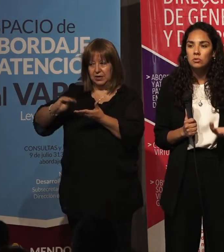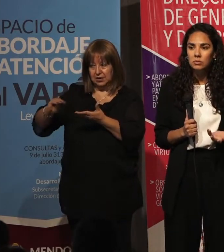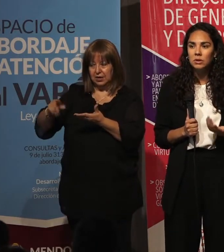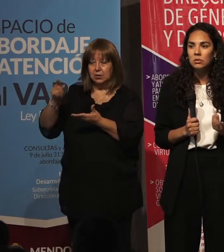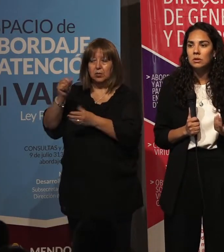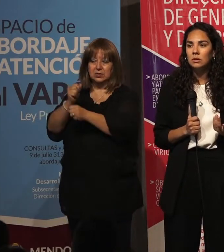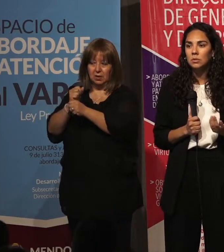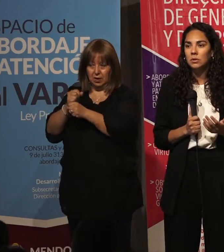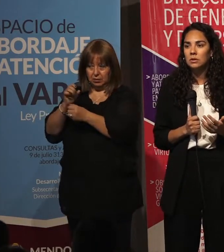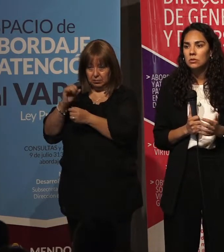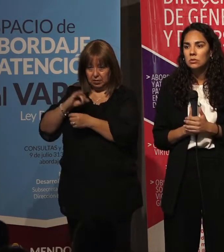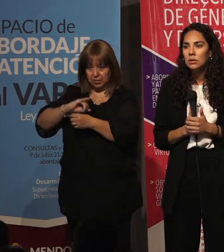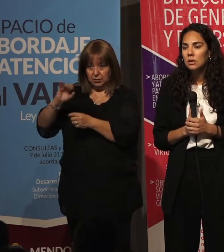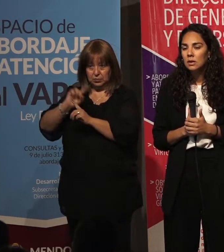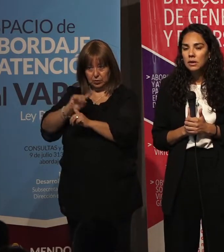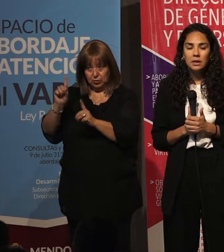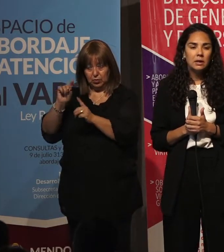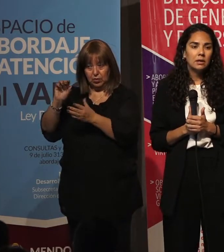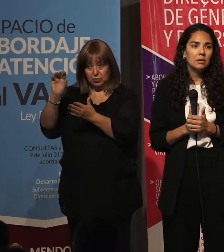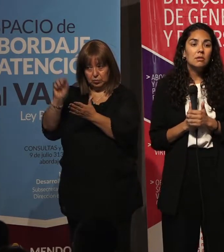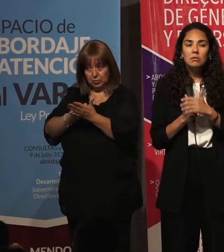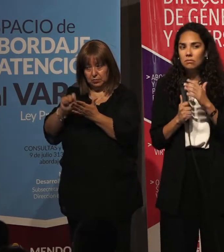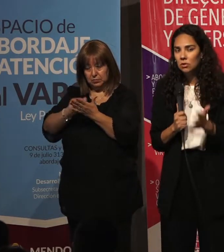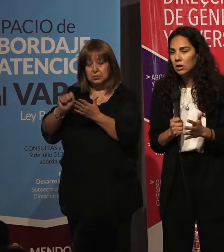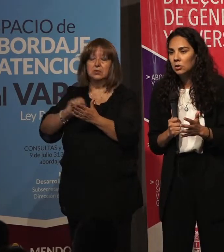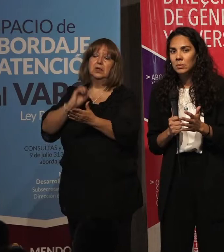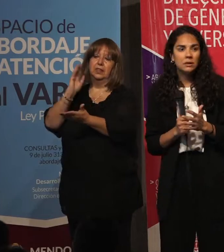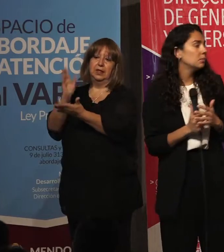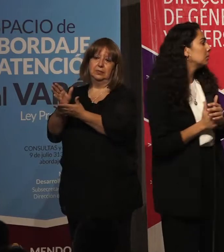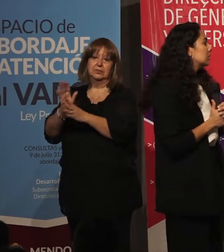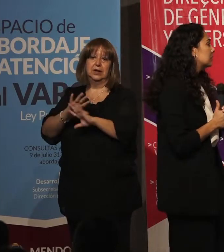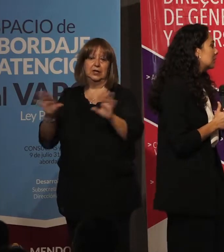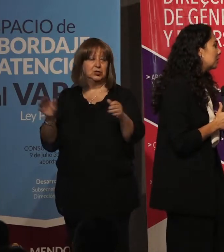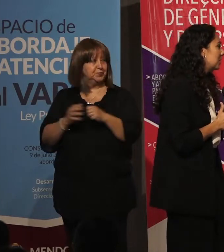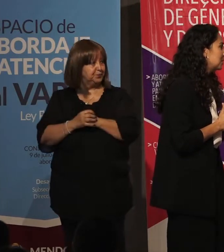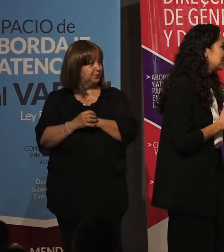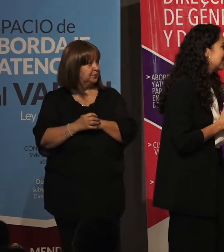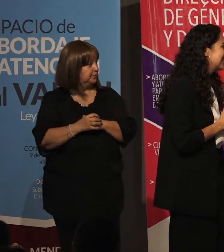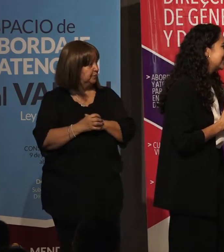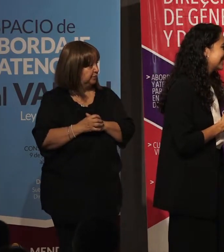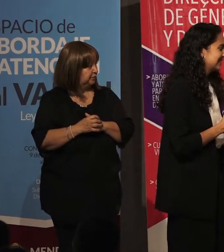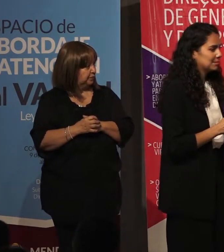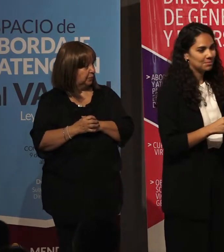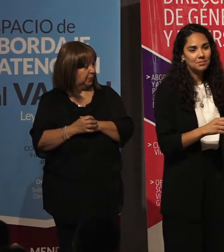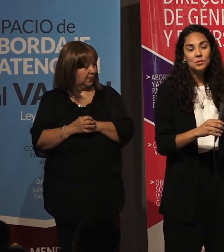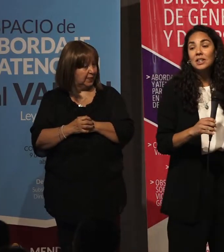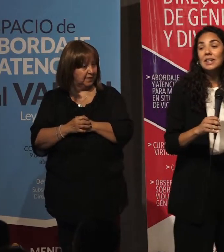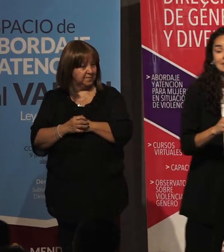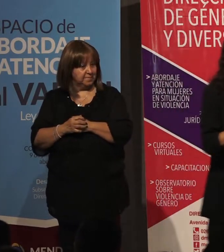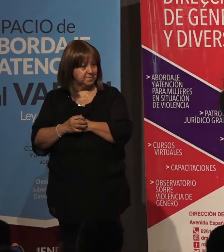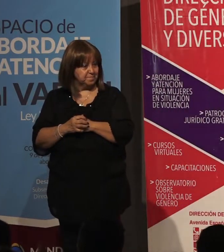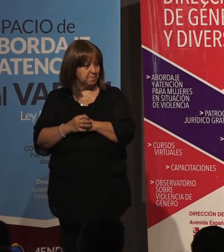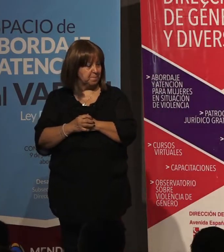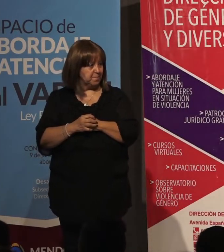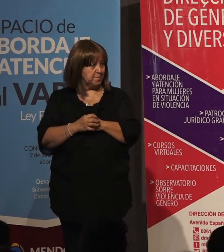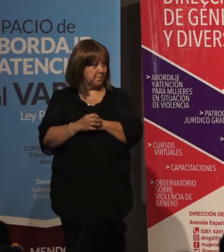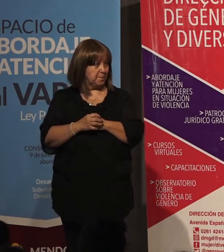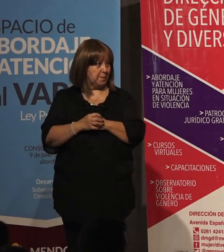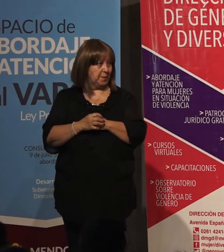tomamos conocimiento de este tipo de hechos. No les robo más tiempo. ¿Te cedo la palabra, Emiliana? Sí. Muchas gracias.